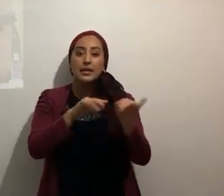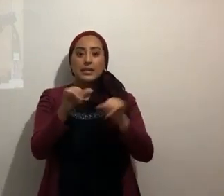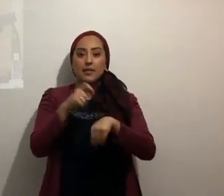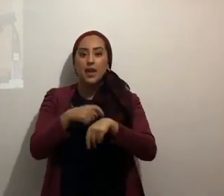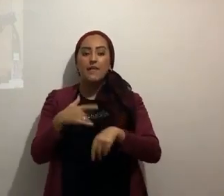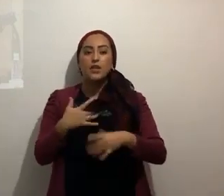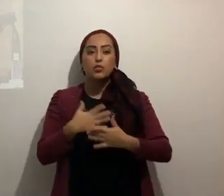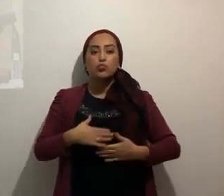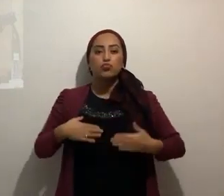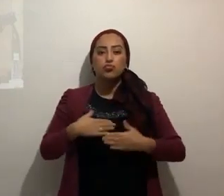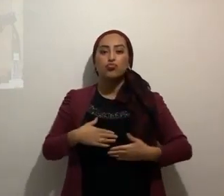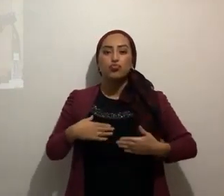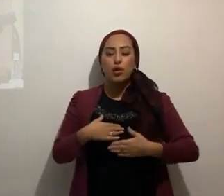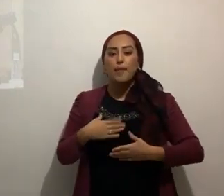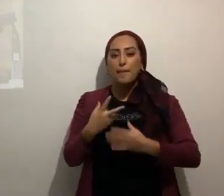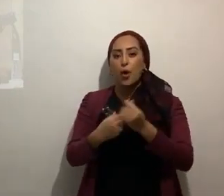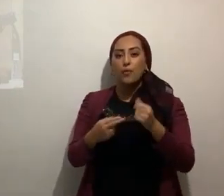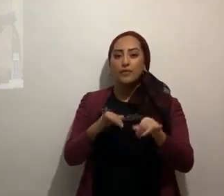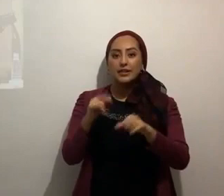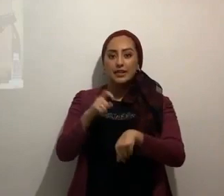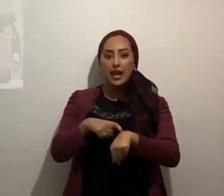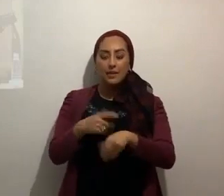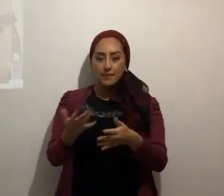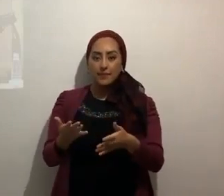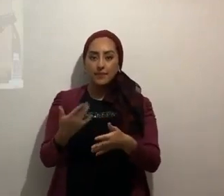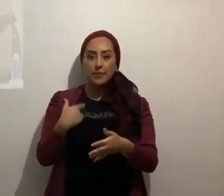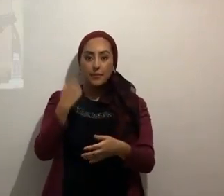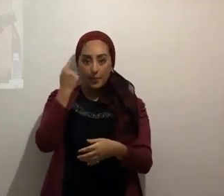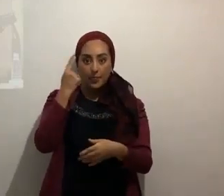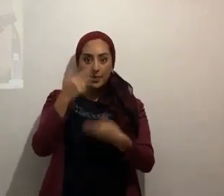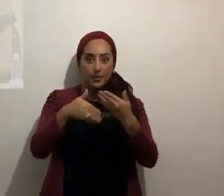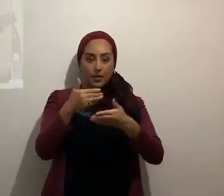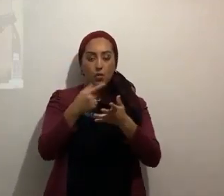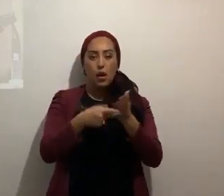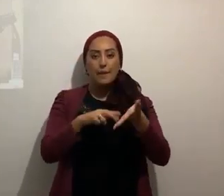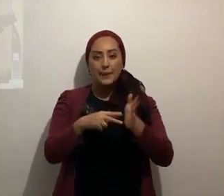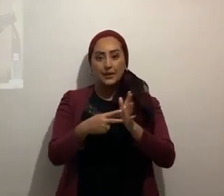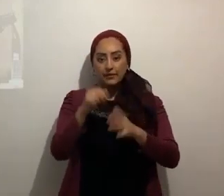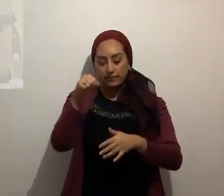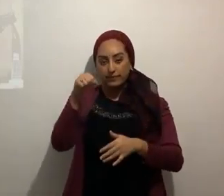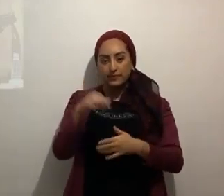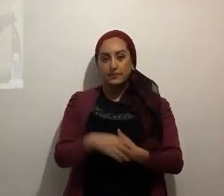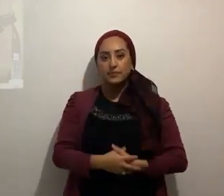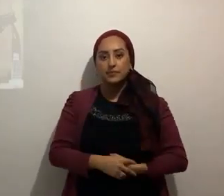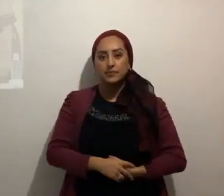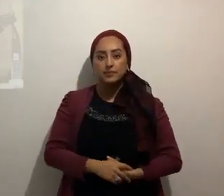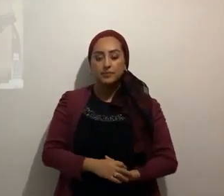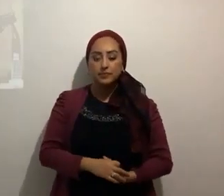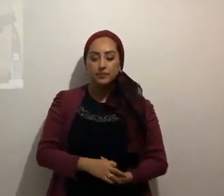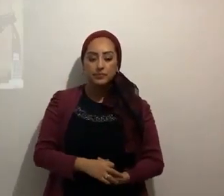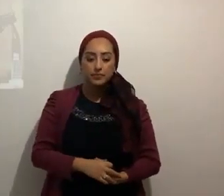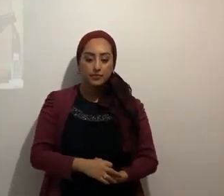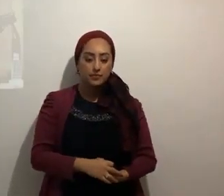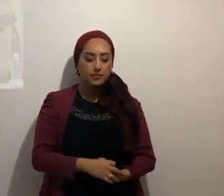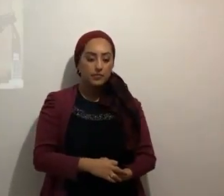tiempo estás sintiendo placer. Aleluya, ¿vamos entendiendo de qué se trata? ¿Sí o no?